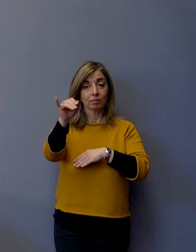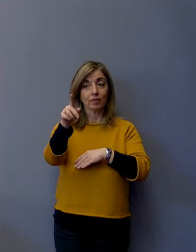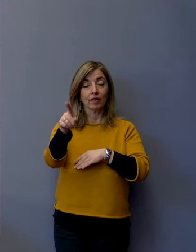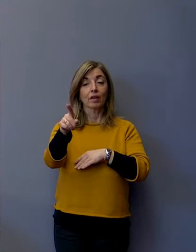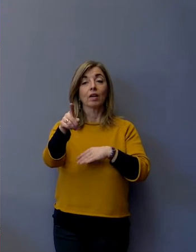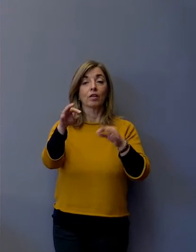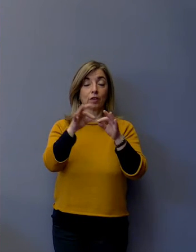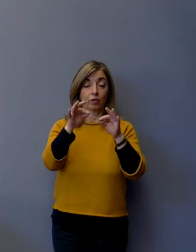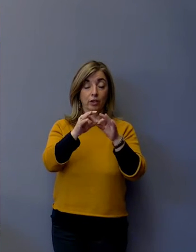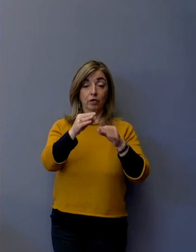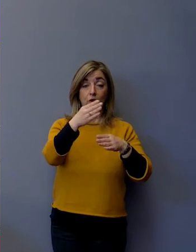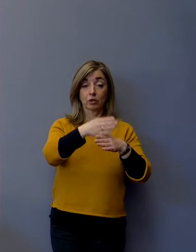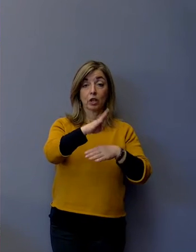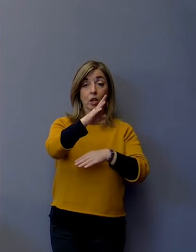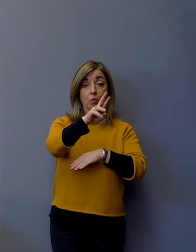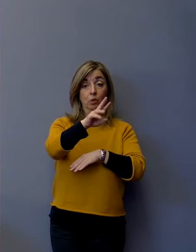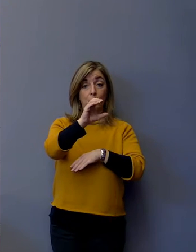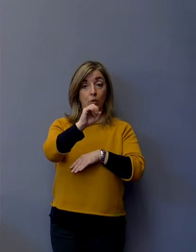consigliera bruccoleri